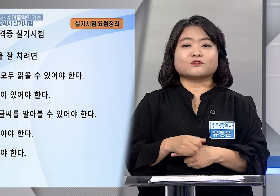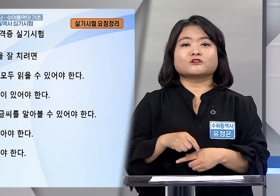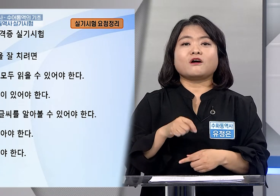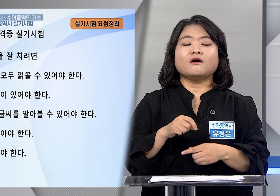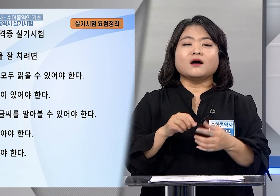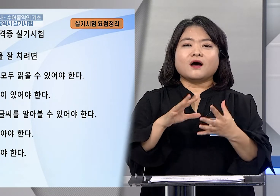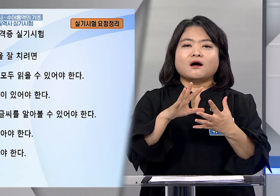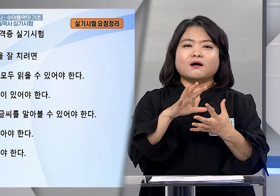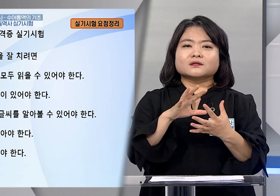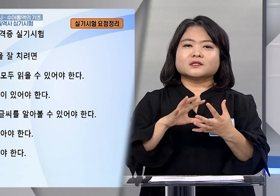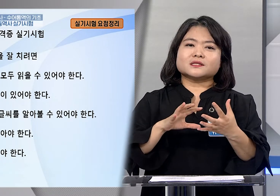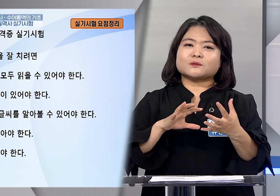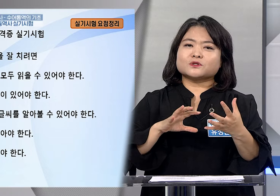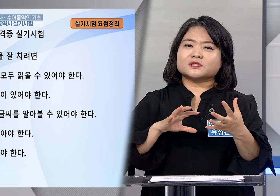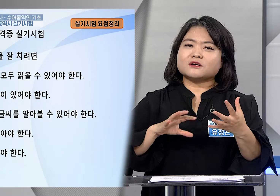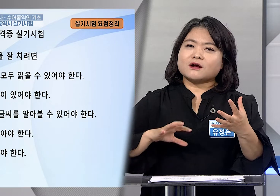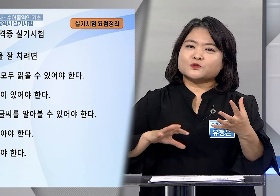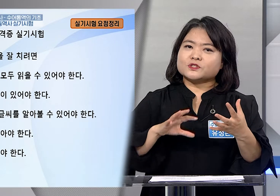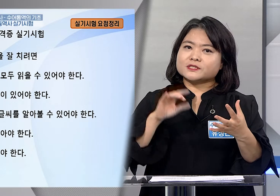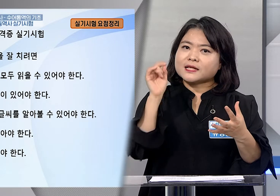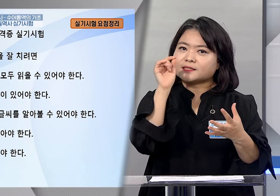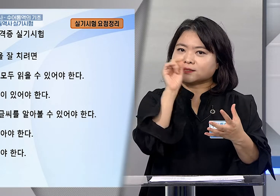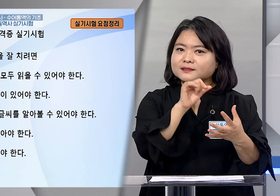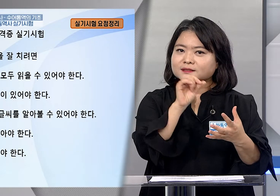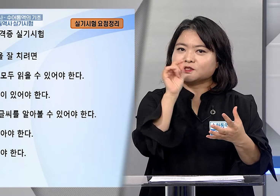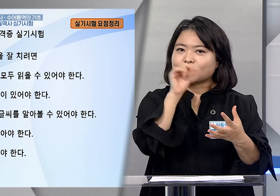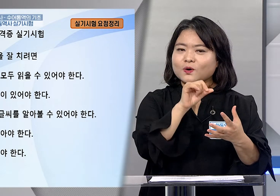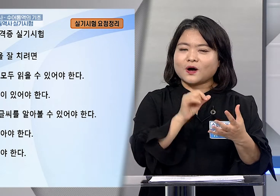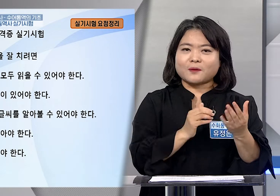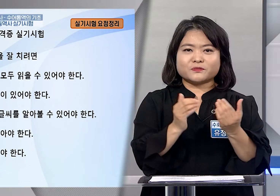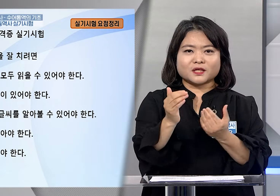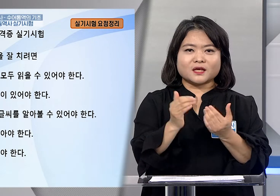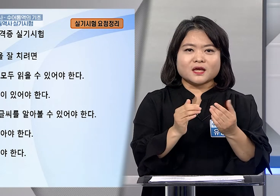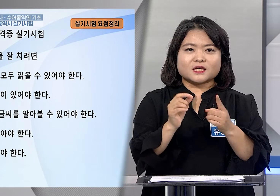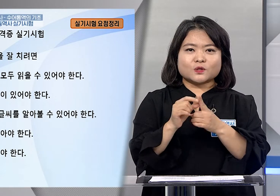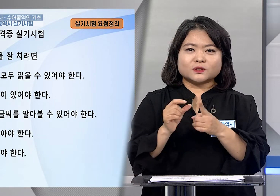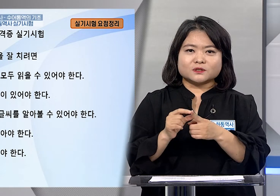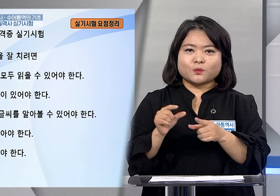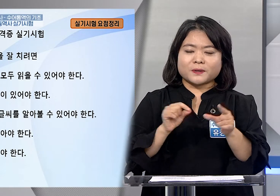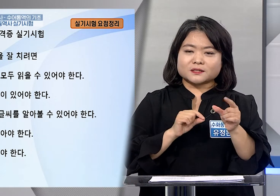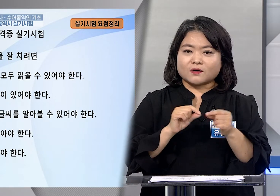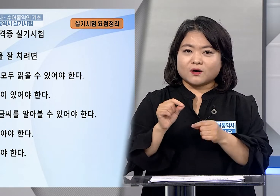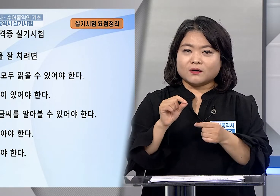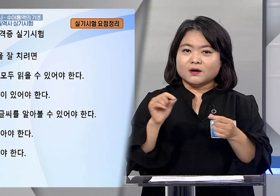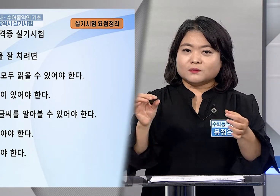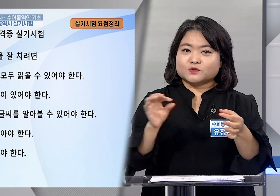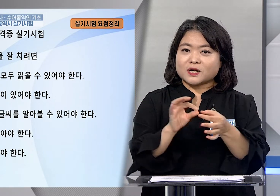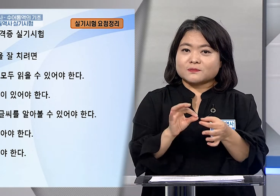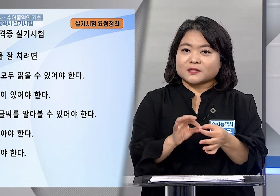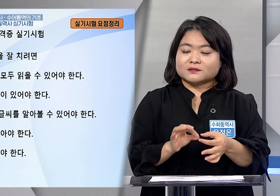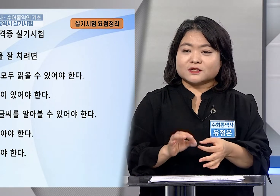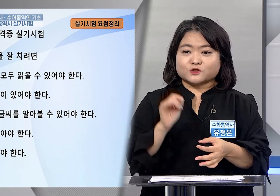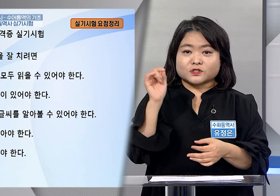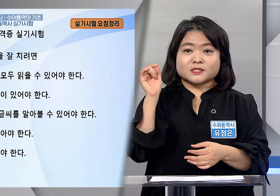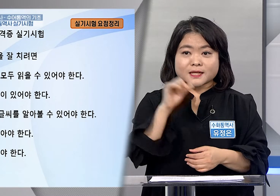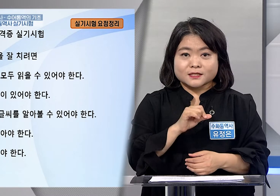말씀드렸고요. 전체 작물을 이어갈 수 있는 센스, 그쵸? 앞뒤 키워드를 뽑아서 문장을 만들어낼 수 있는